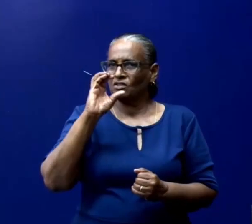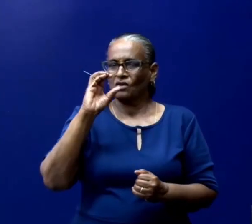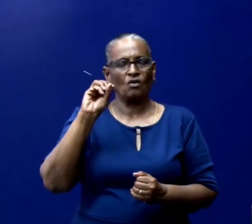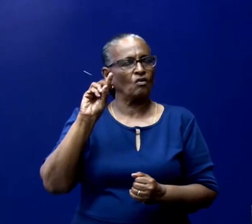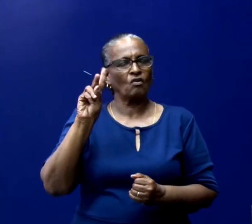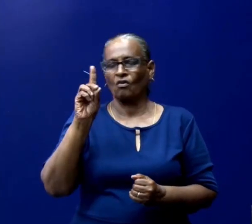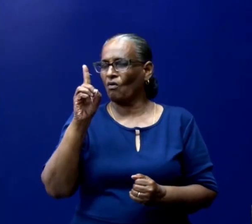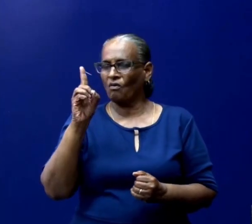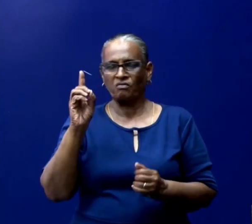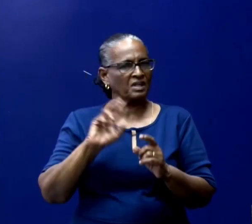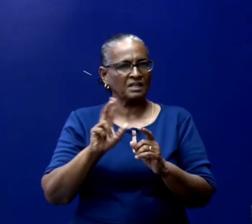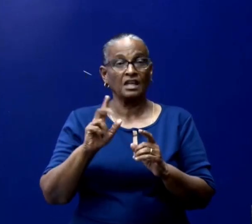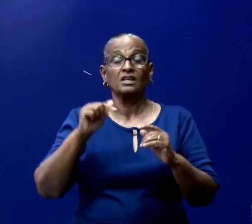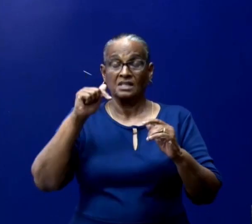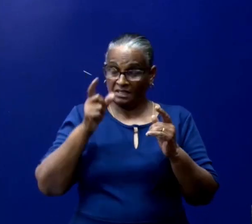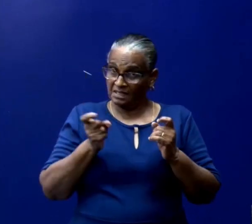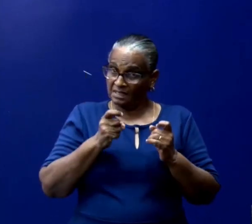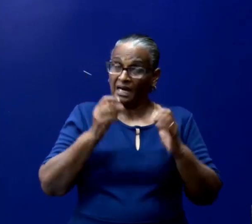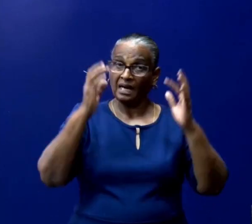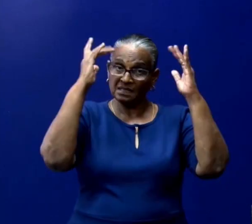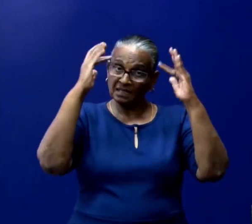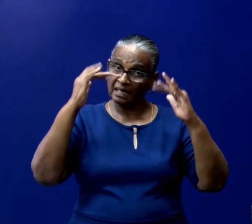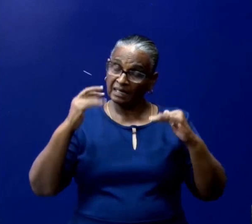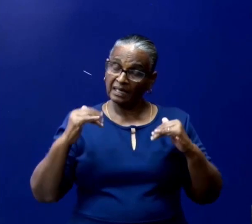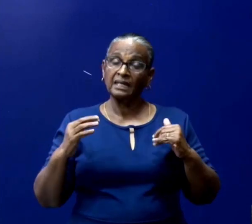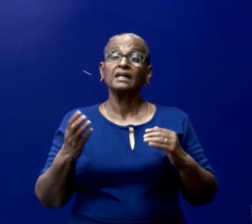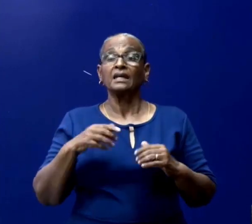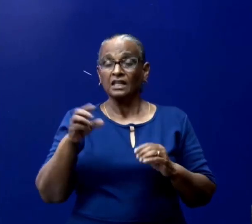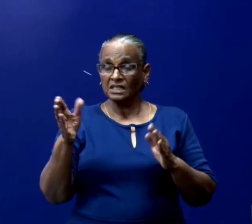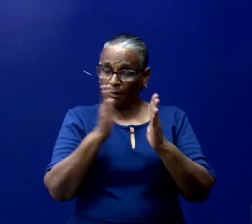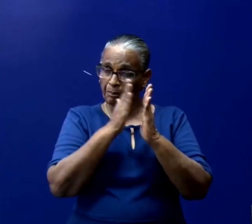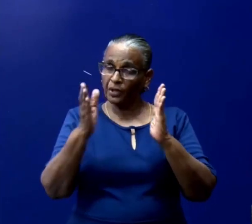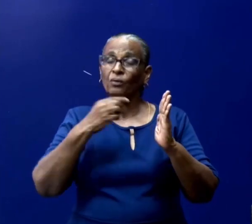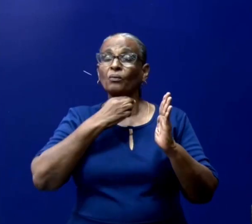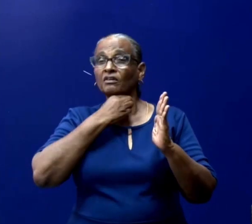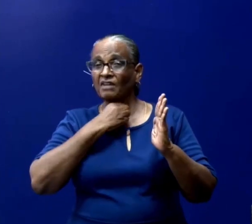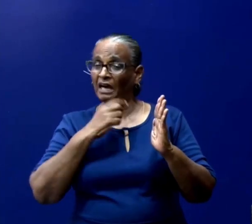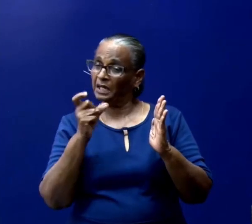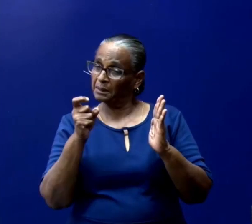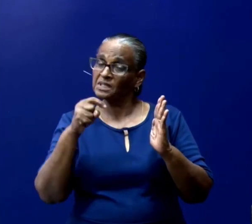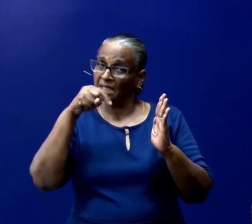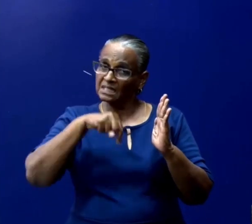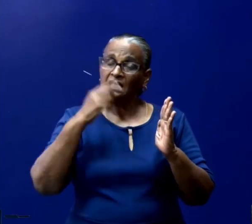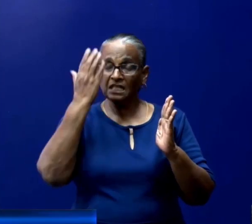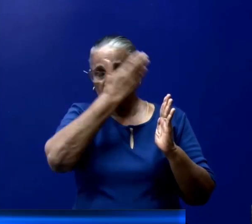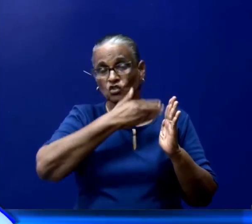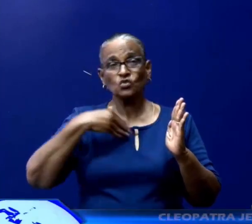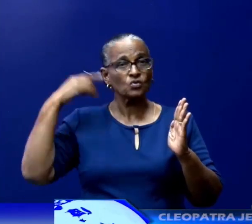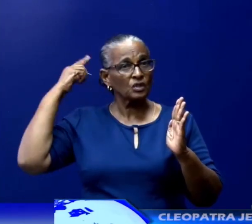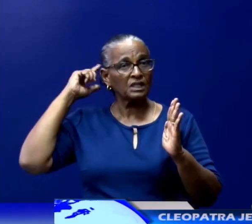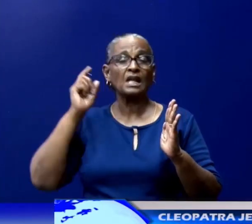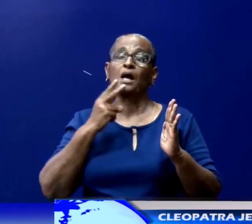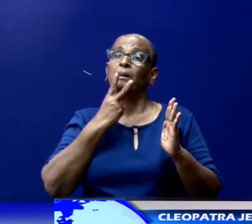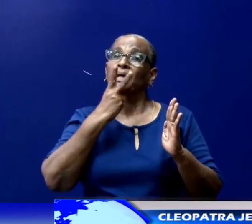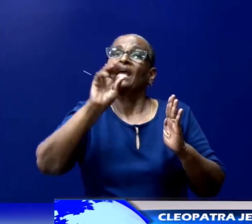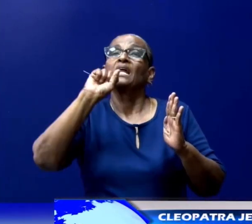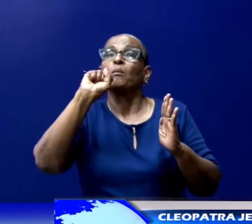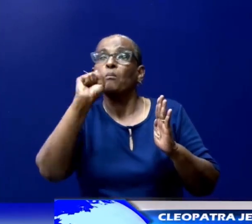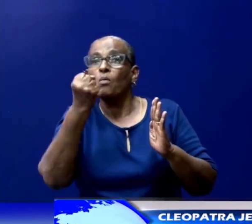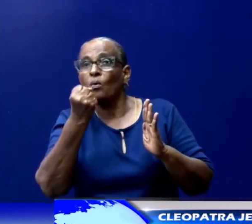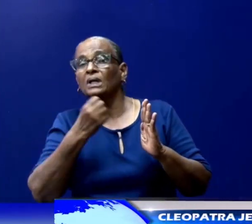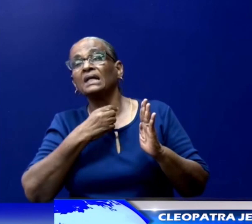gaan het regenseizoen in. Ja, we gaan een periode in van griep. Vandaar dat we dus daarom ook keken naar de mogelijkheid